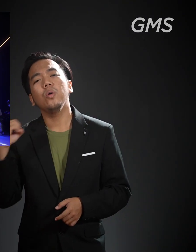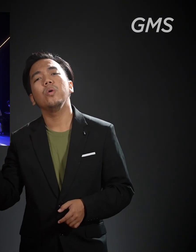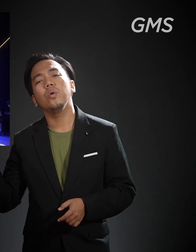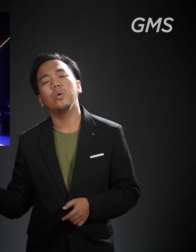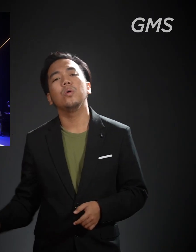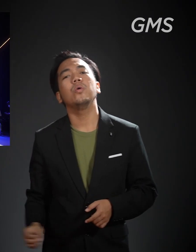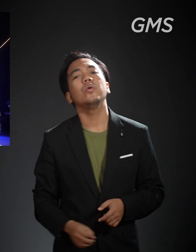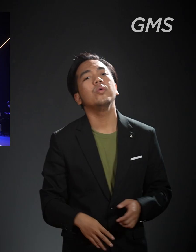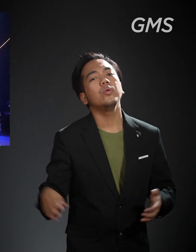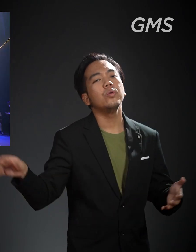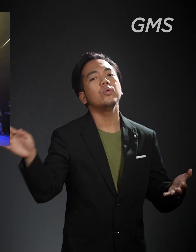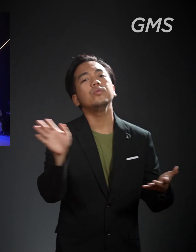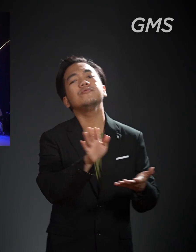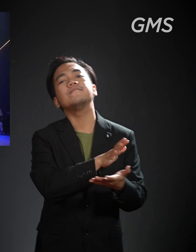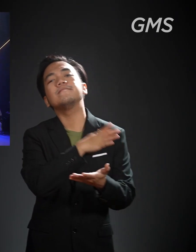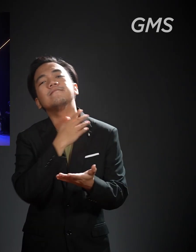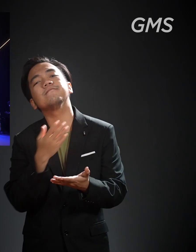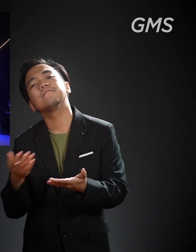Shikara maya raya so